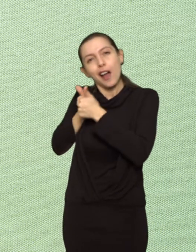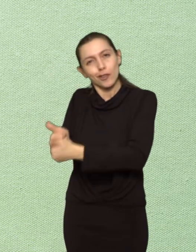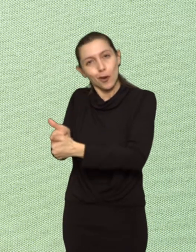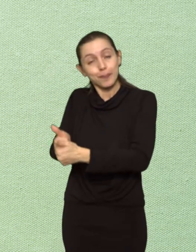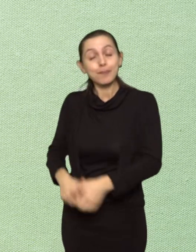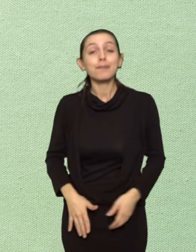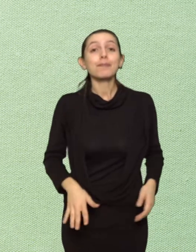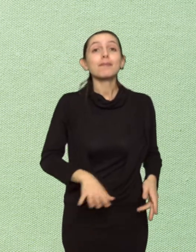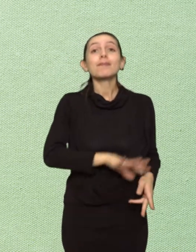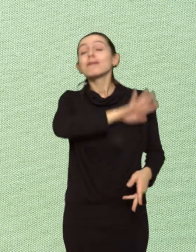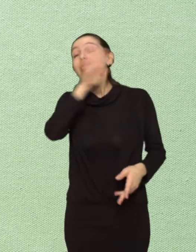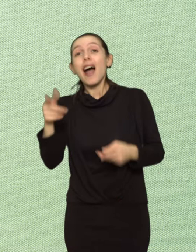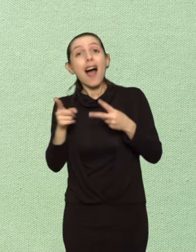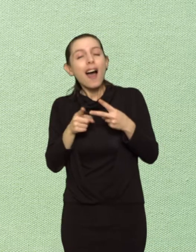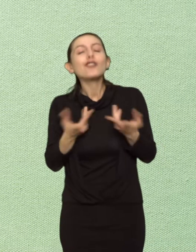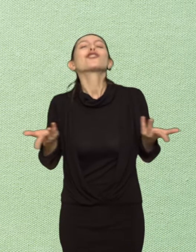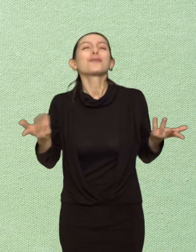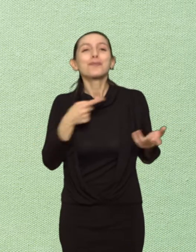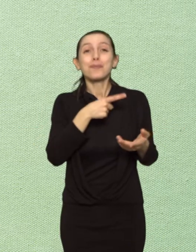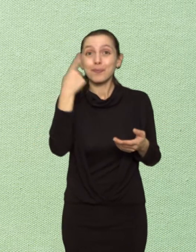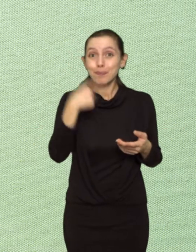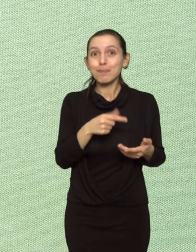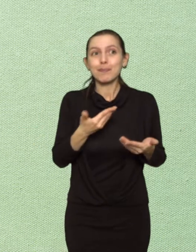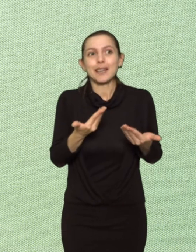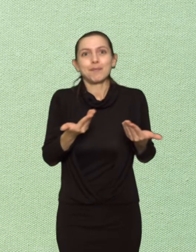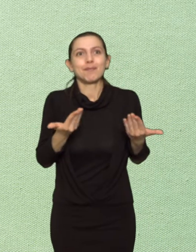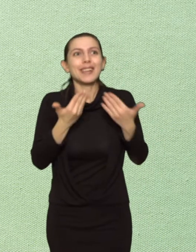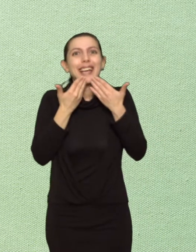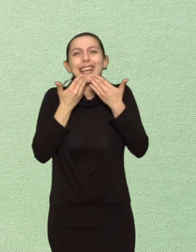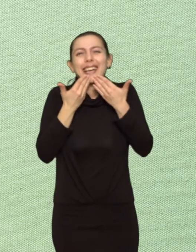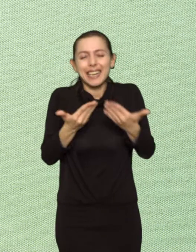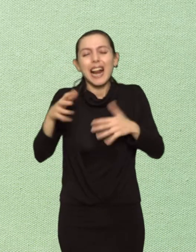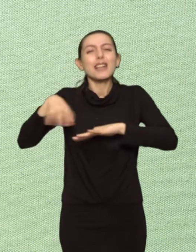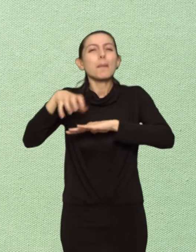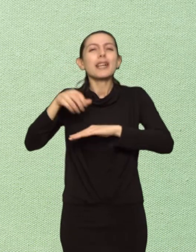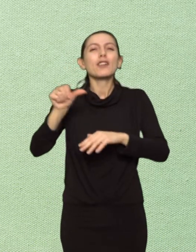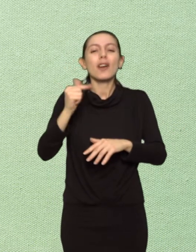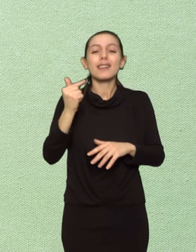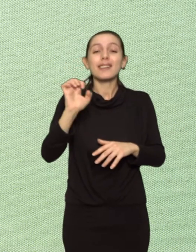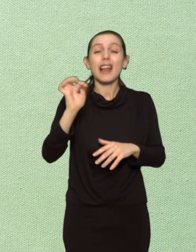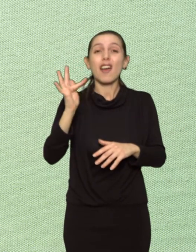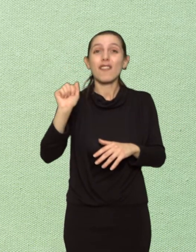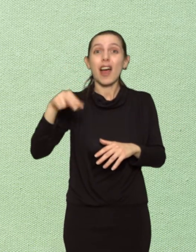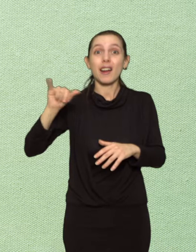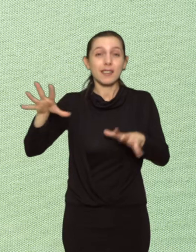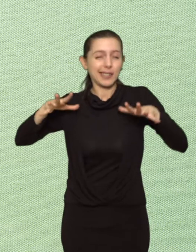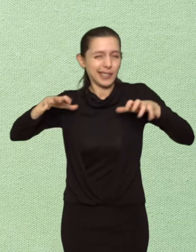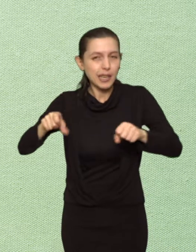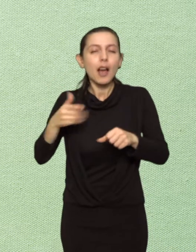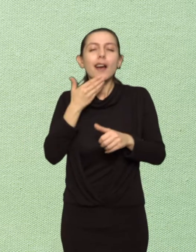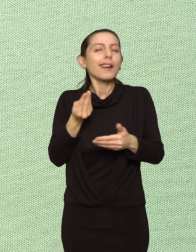Dall'altro lato, ha prodotto, grazie all'impegno del ministro Stefani,